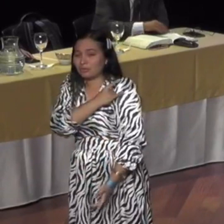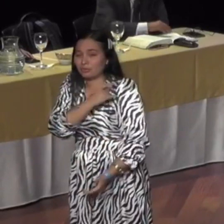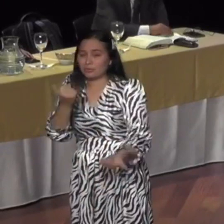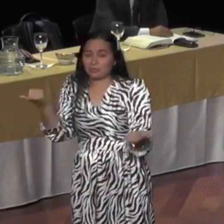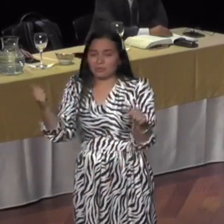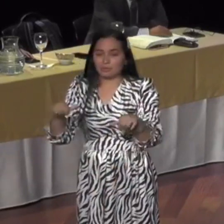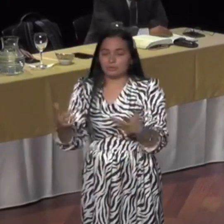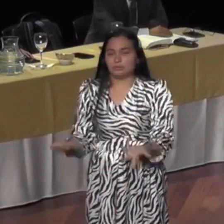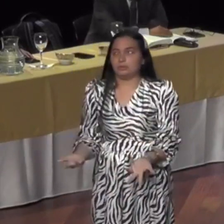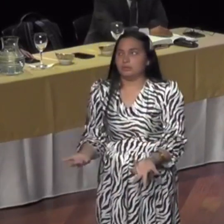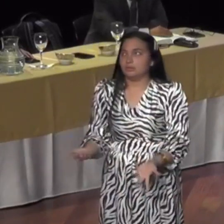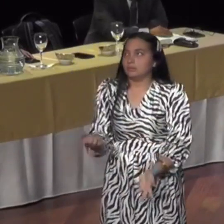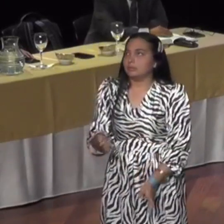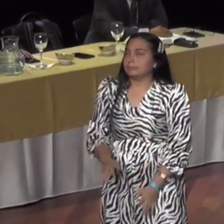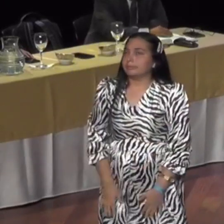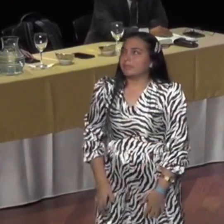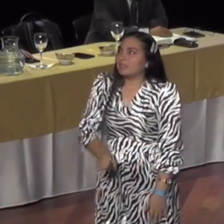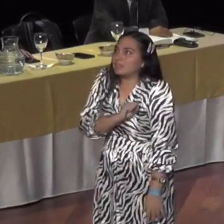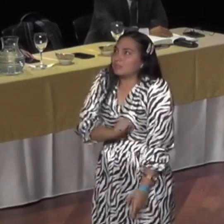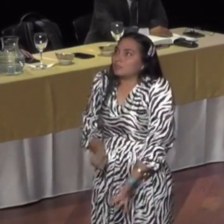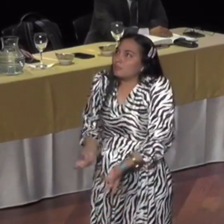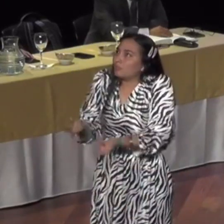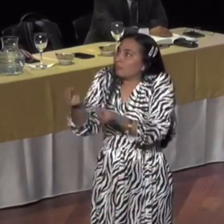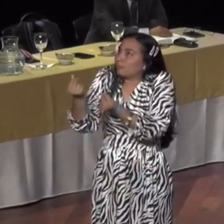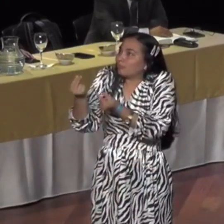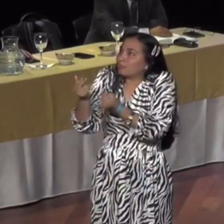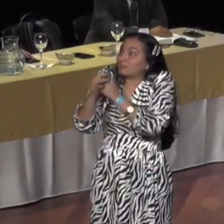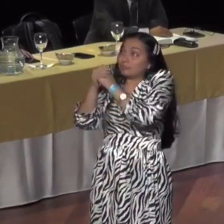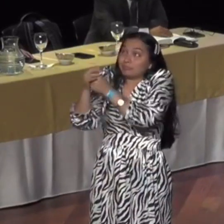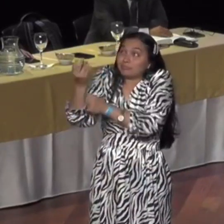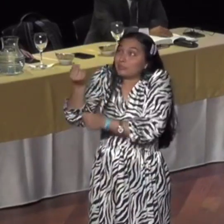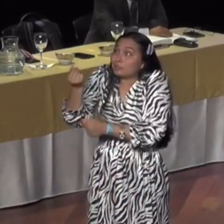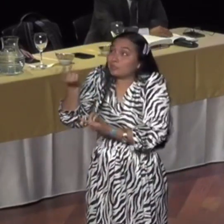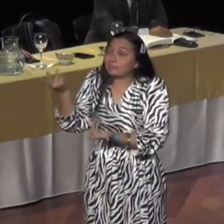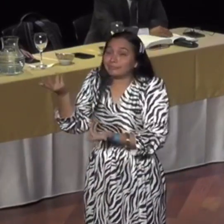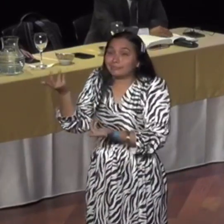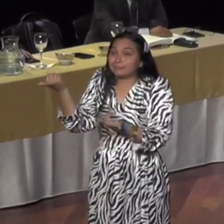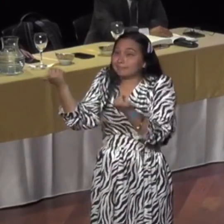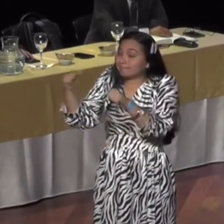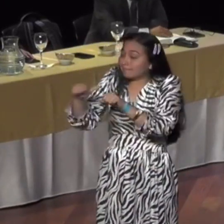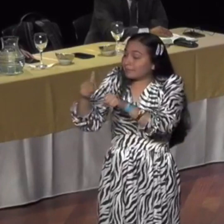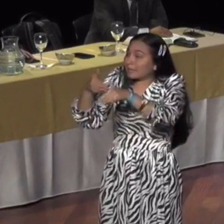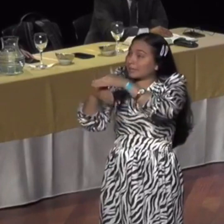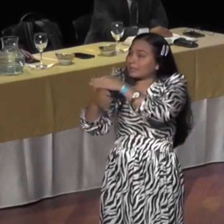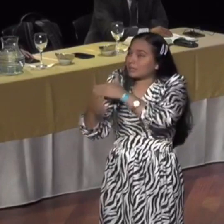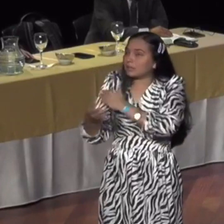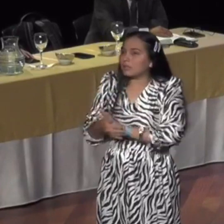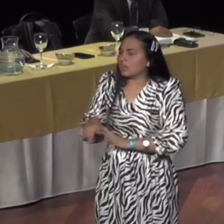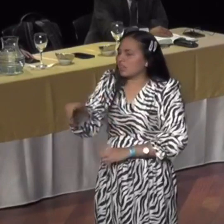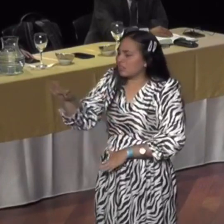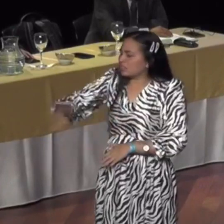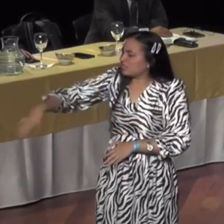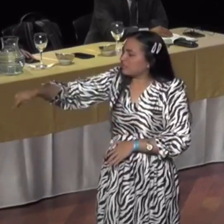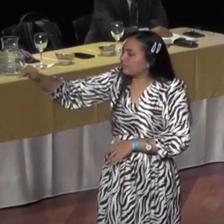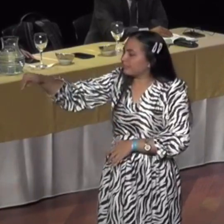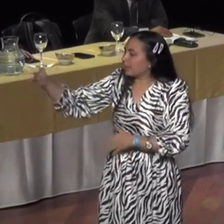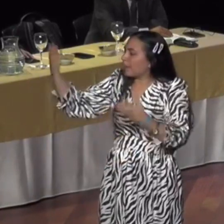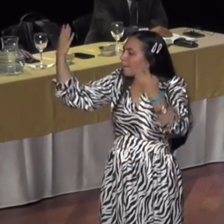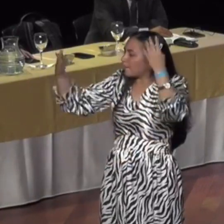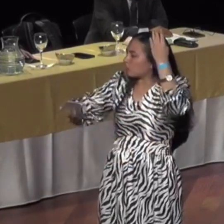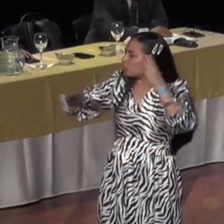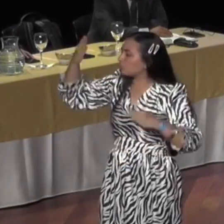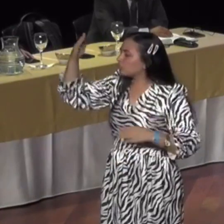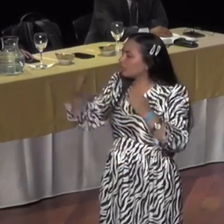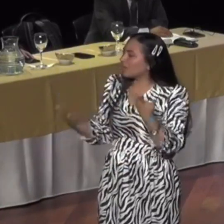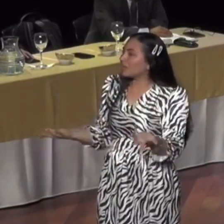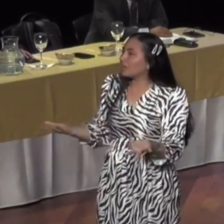Y yo le dije, Señor, no tengo para el pasaje. Esta gente está impía allá gozándose la